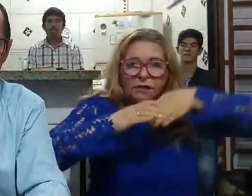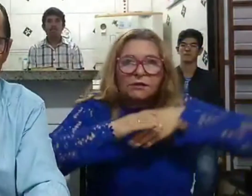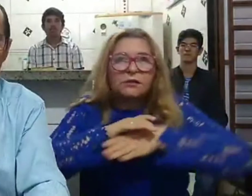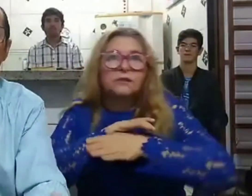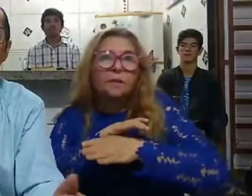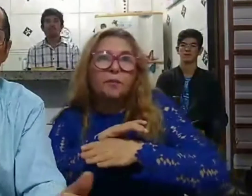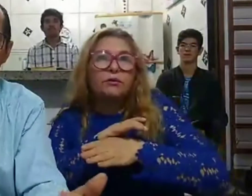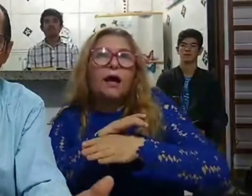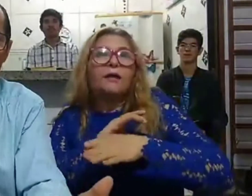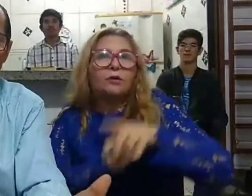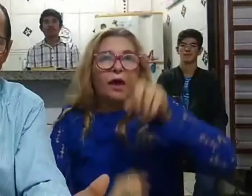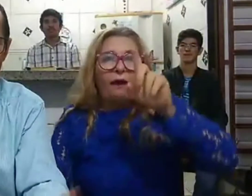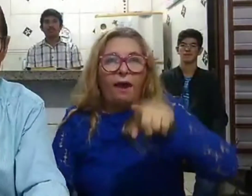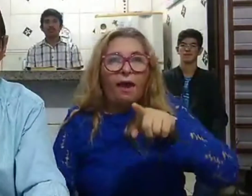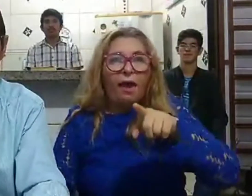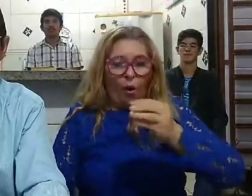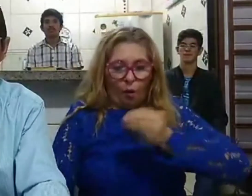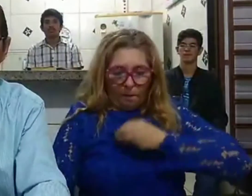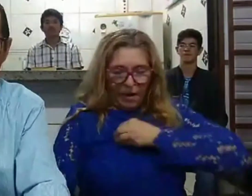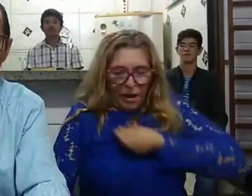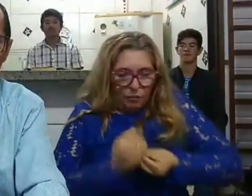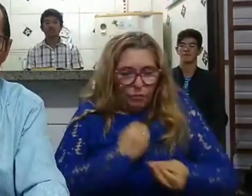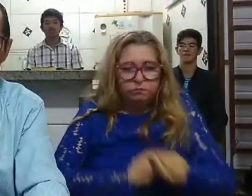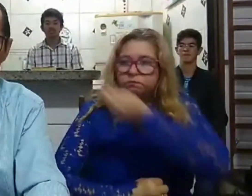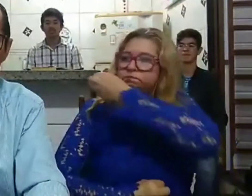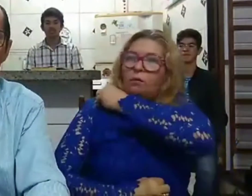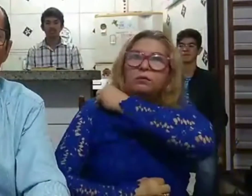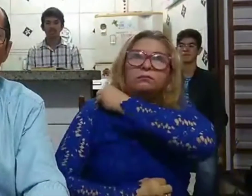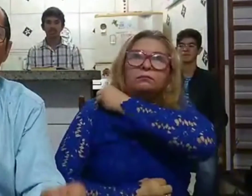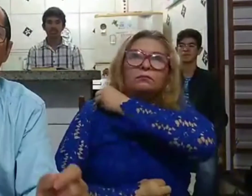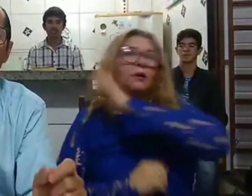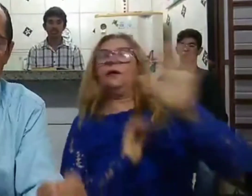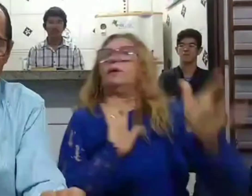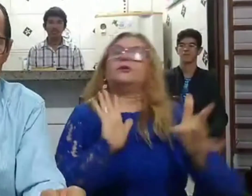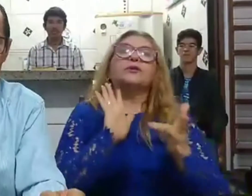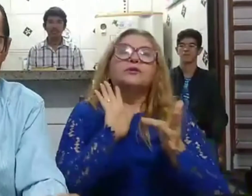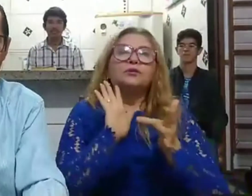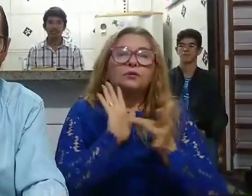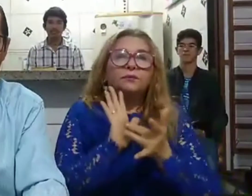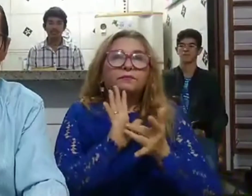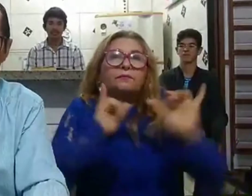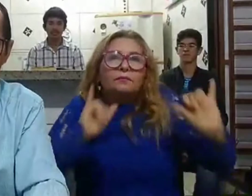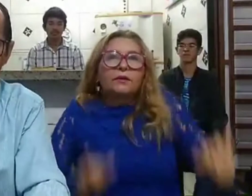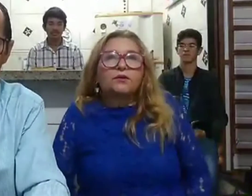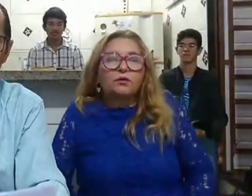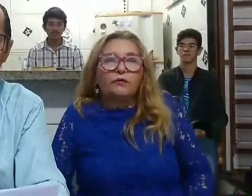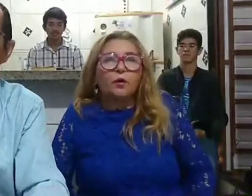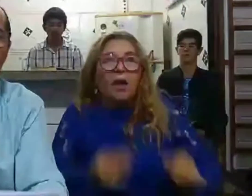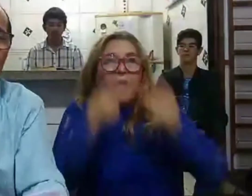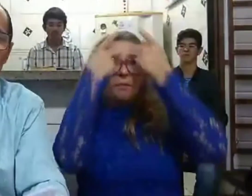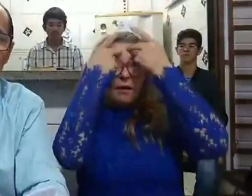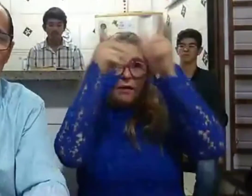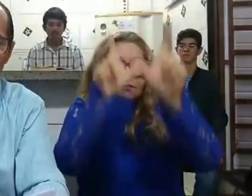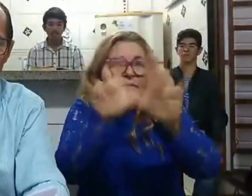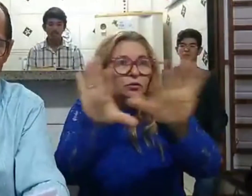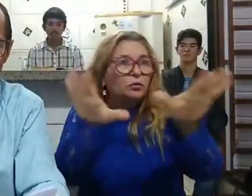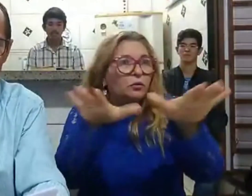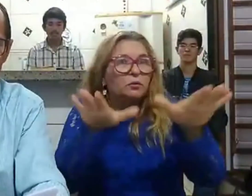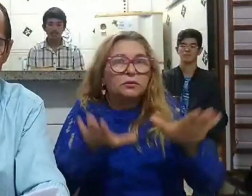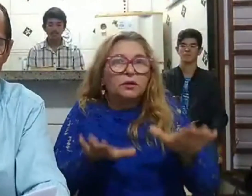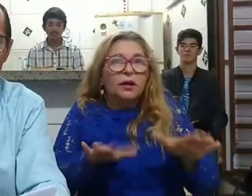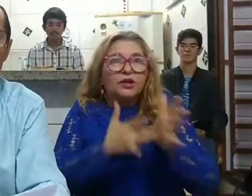do pecado, que é a morte, como eu já falei, no lugar do pecador. Ele sofreu pelos pecados dos outros, não foi pelos